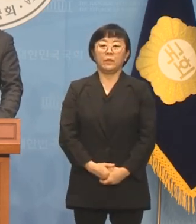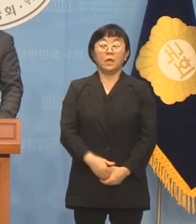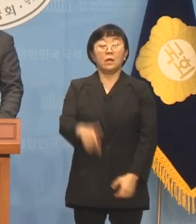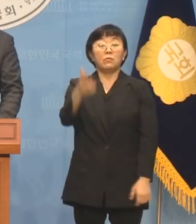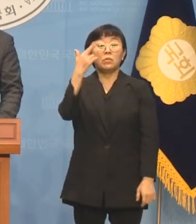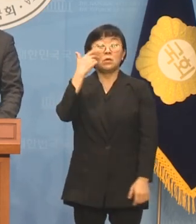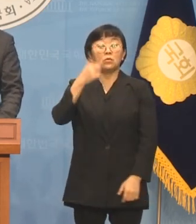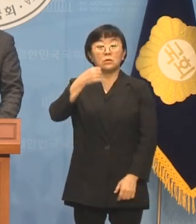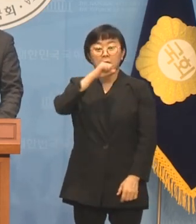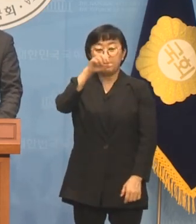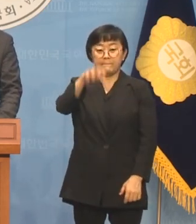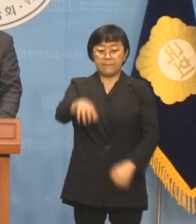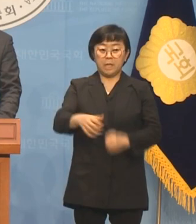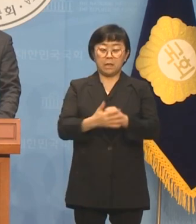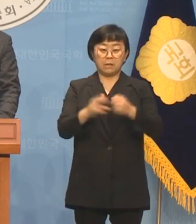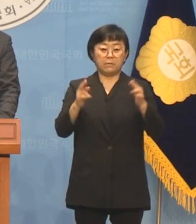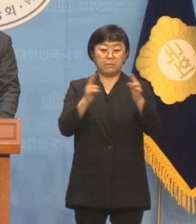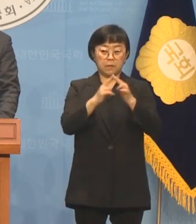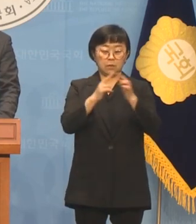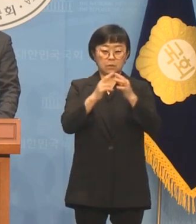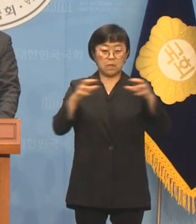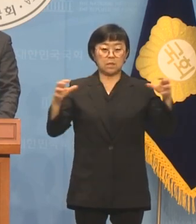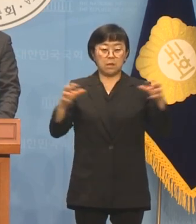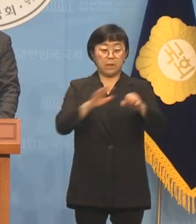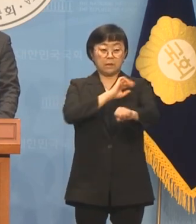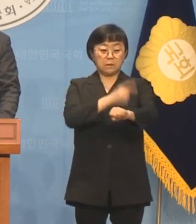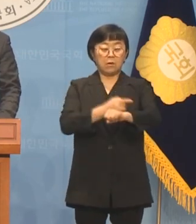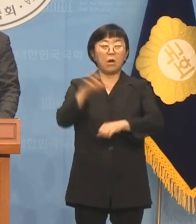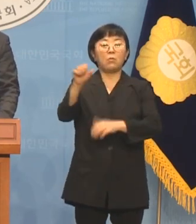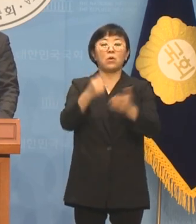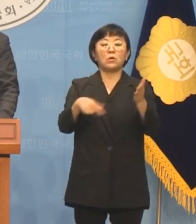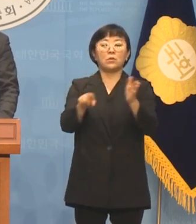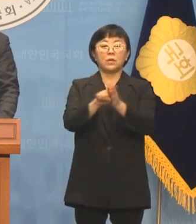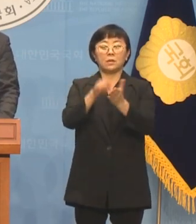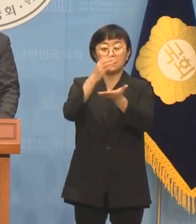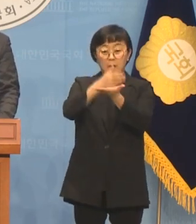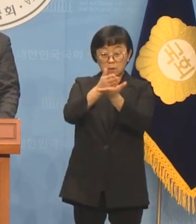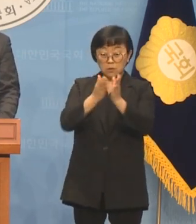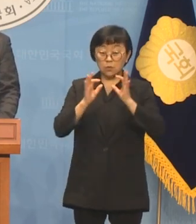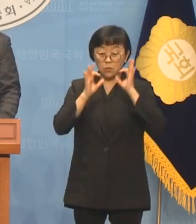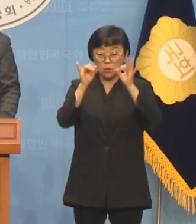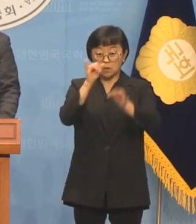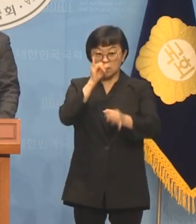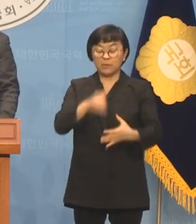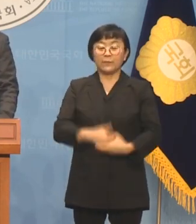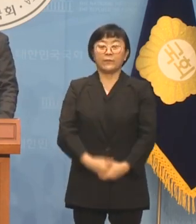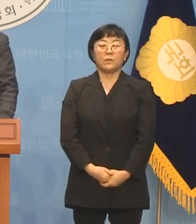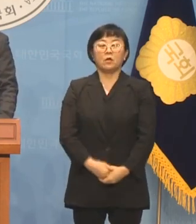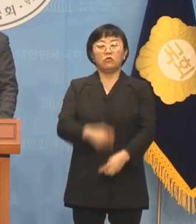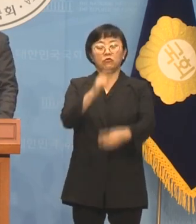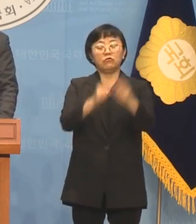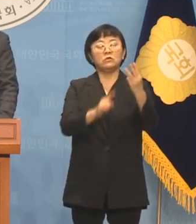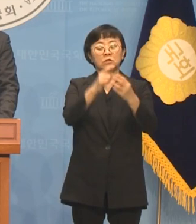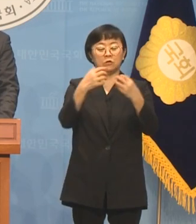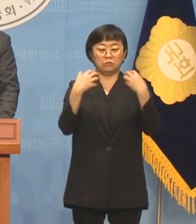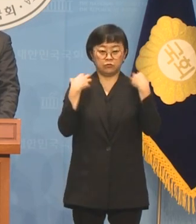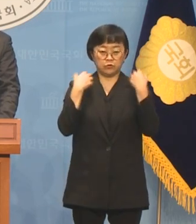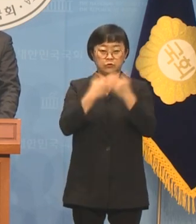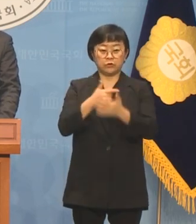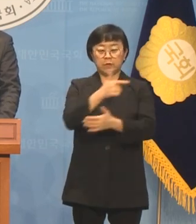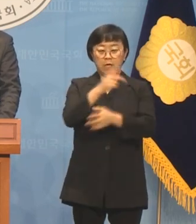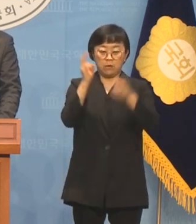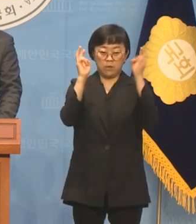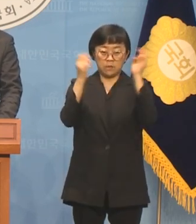미국, 대만 등은 반도체 종합생산 능력 확보를 위한 다각적 노력에 나서고 있는데 윤석열 정부는